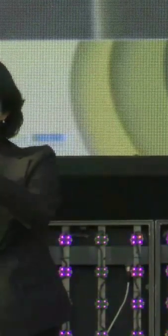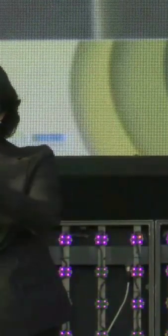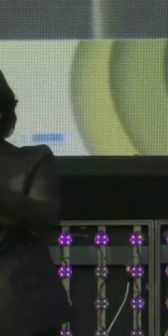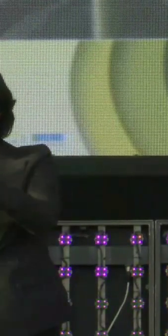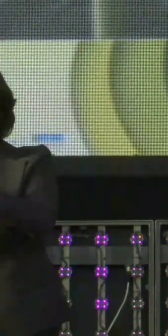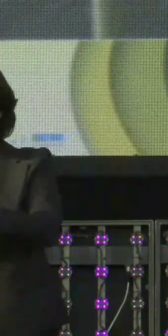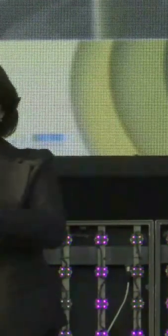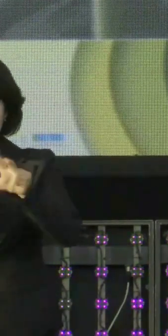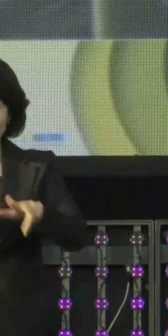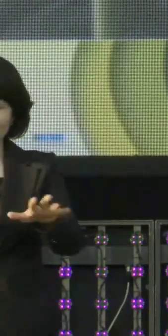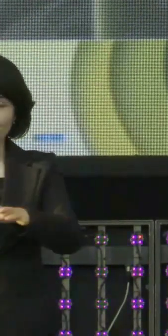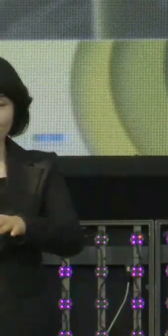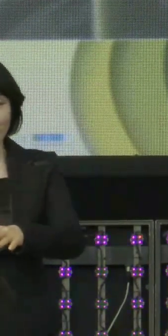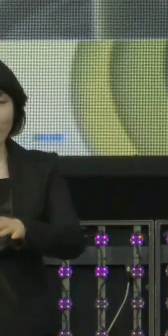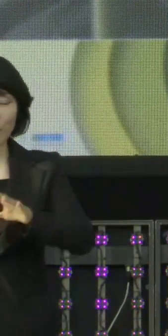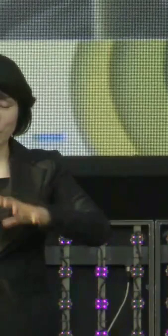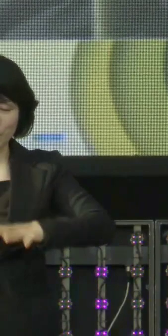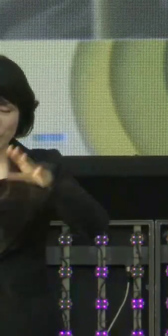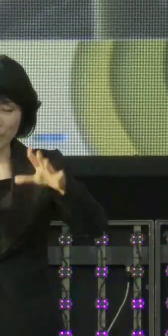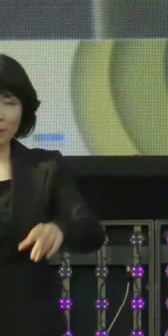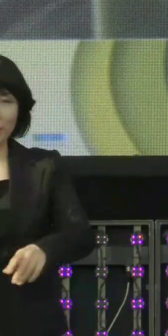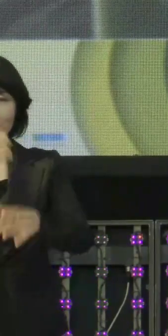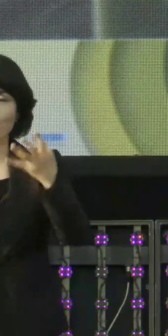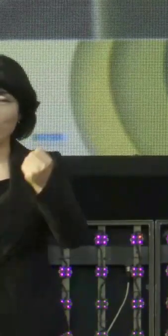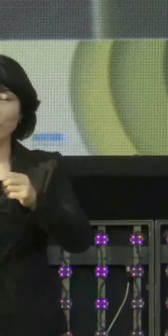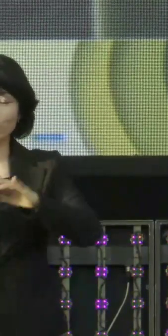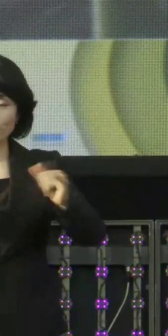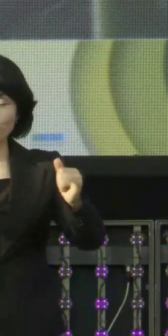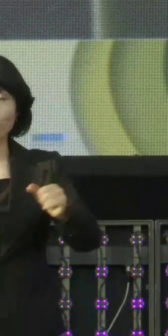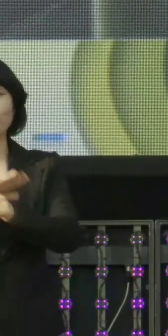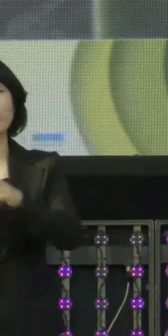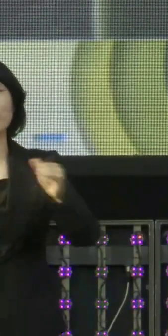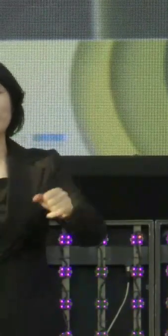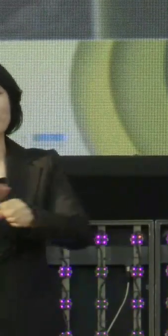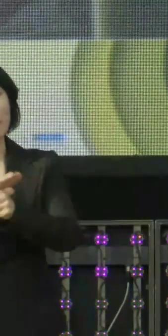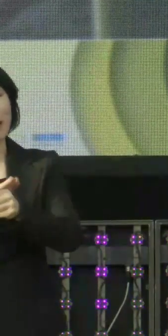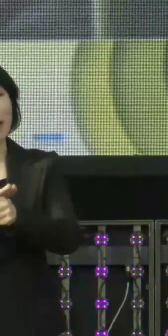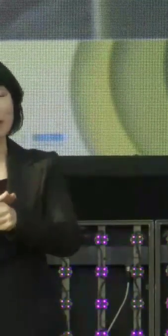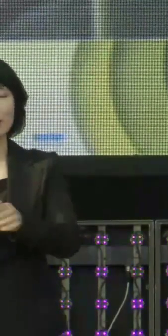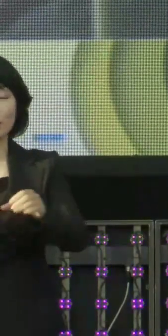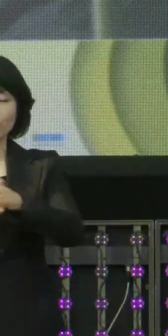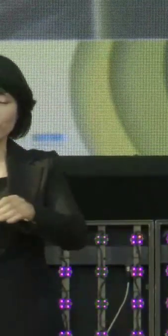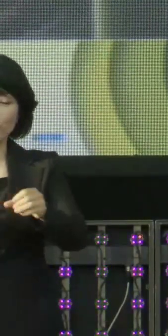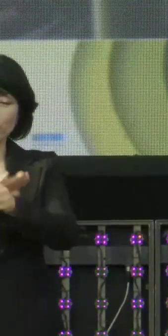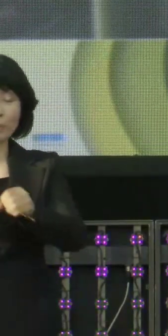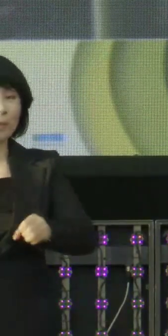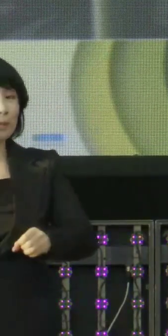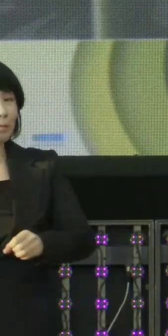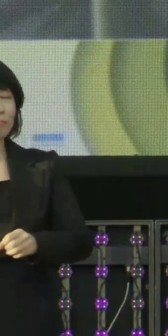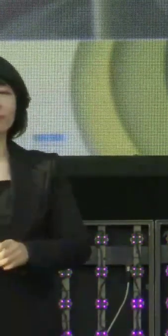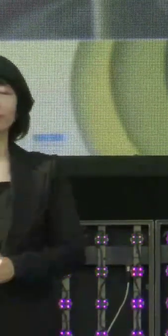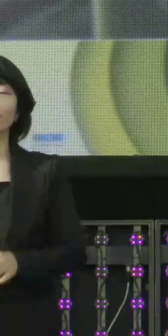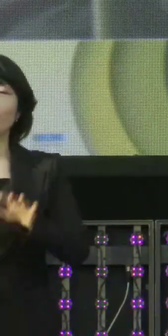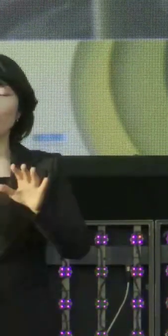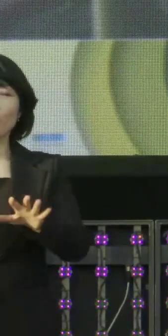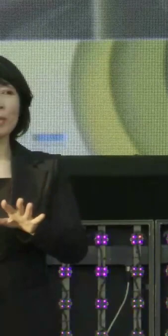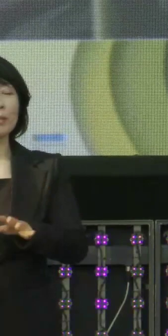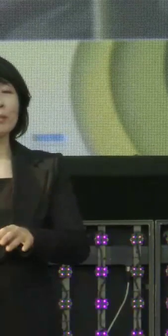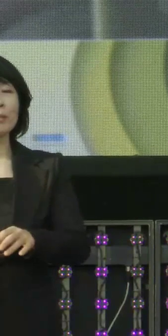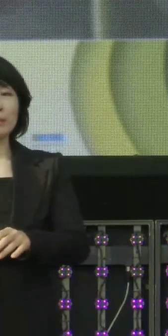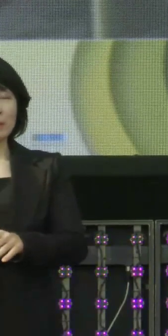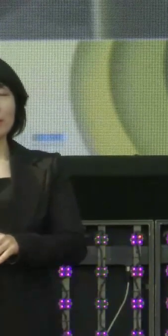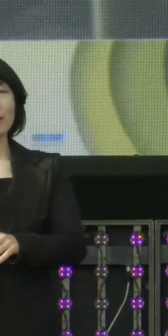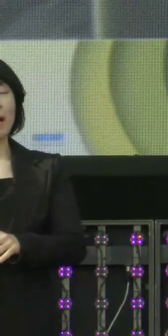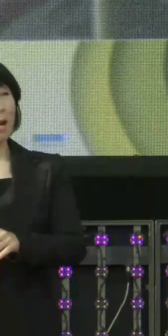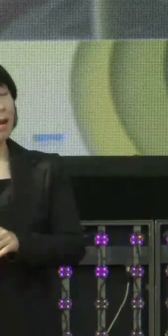지금도 대한민국에서 가장 많은 국민들이 사랑하는 문화도시 이천이 되었습니다. 오늘 이 자리를 빌어서 다시